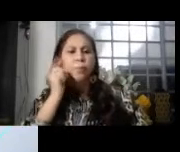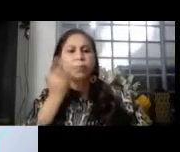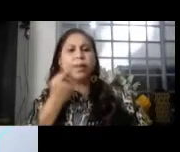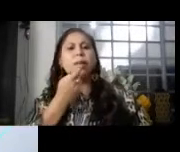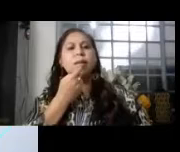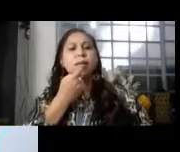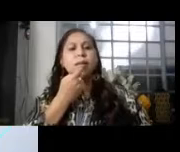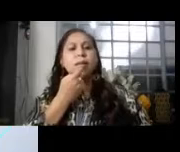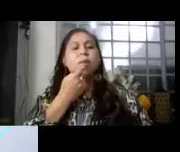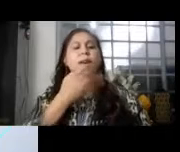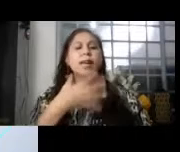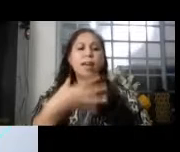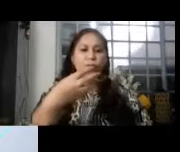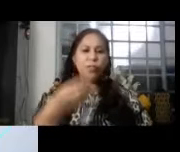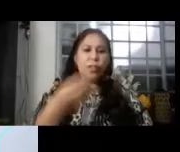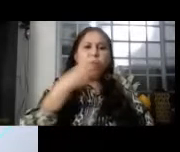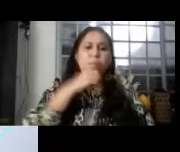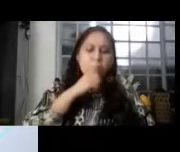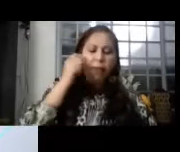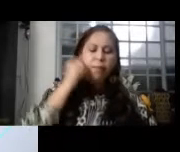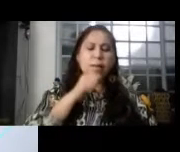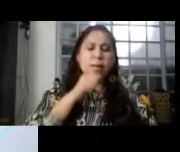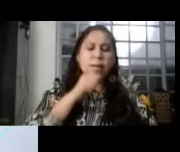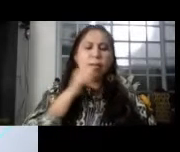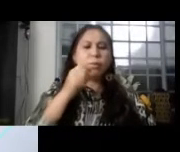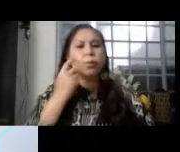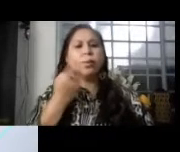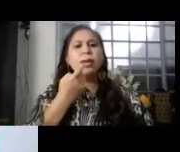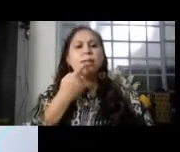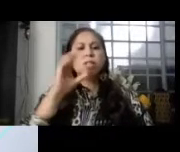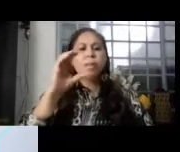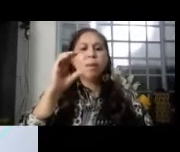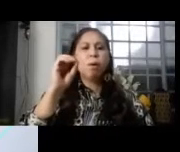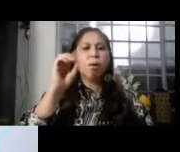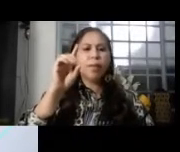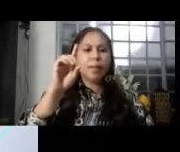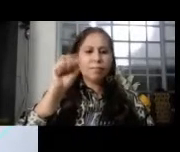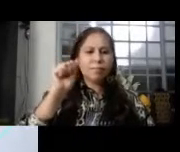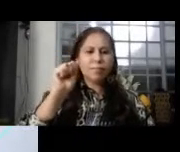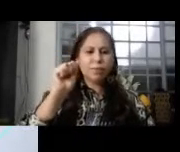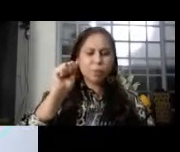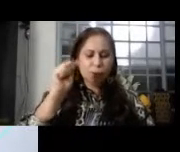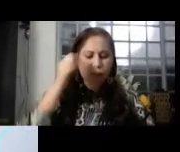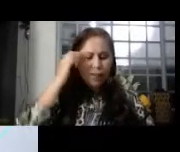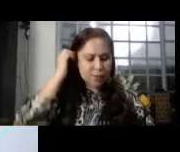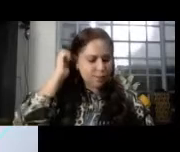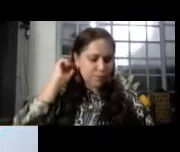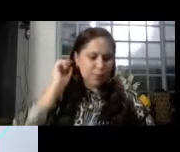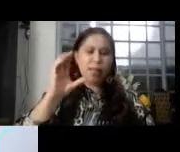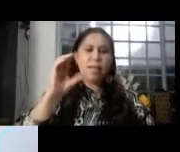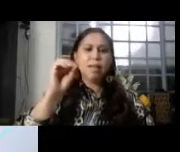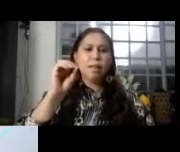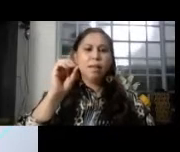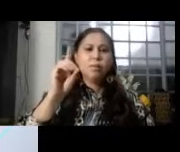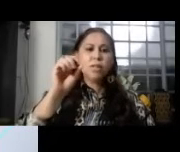surdo. Né? Alguém que é filho de pai e de mãe surdo se chama coda, as codas,